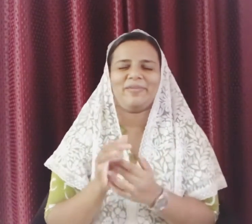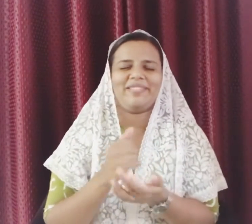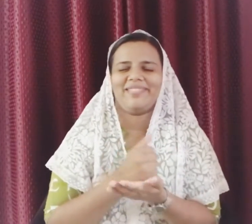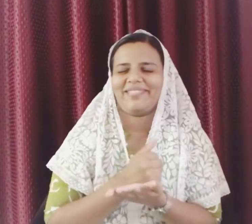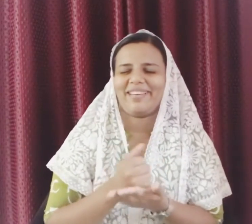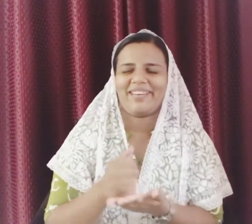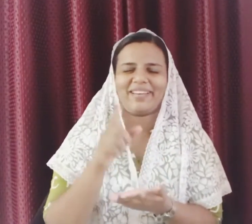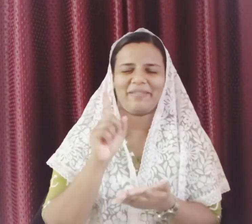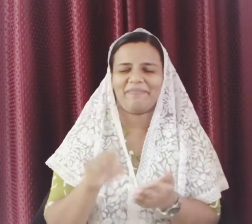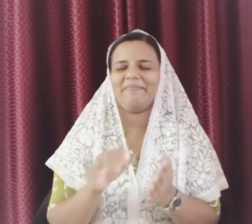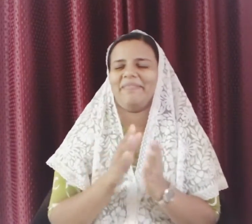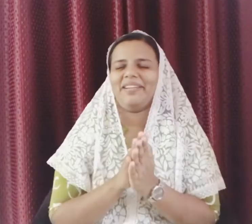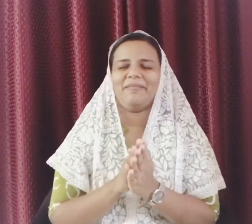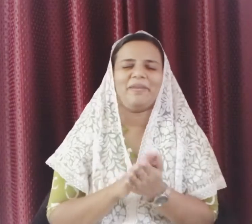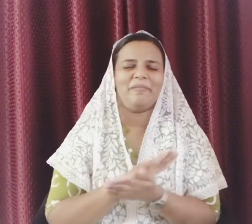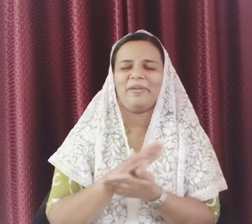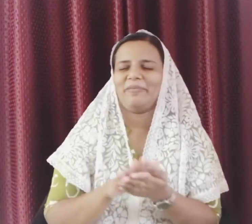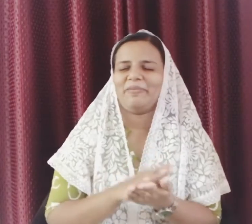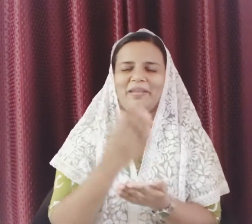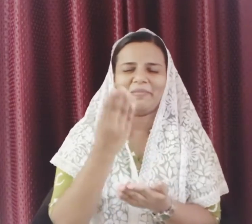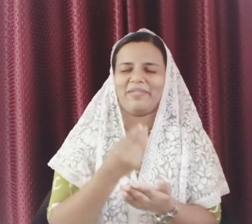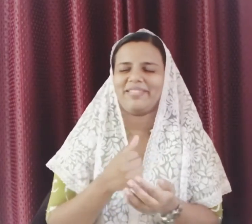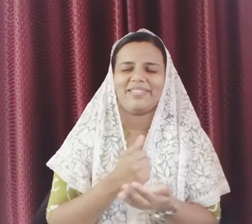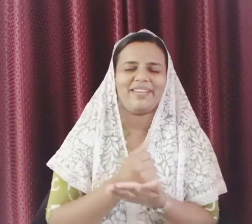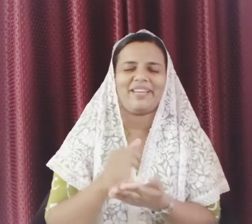ഞങ്ങളെ സഹായിക്കണം. പരിശുദ്ധാത്മാവേ, അങ്ങ് ഞങ്ങളെ സഹായിക്കണം.